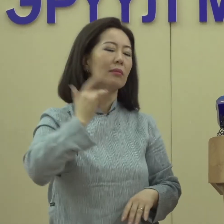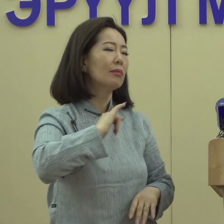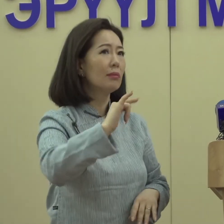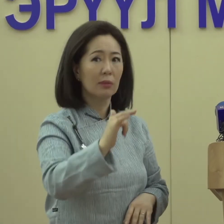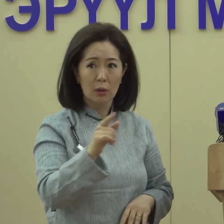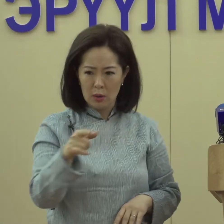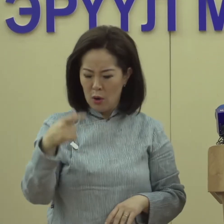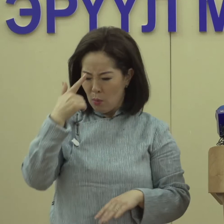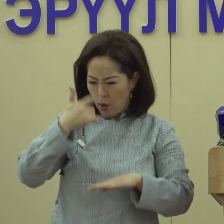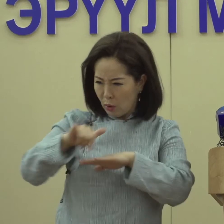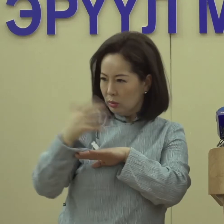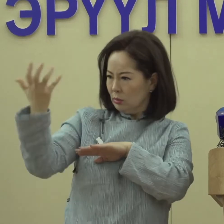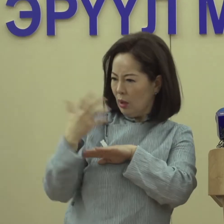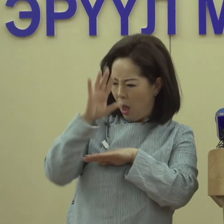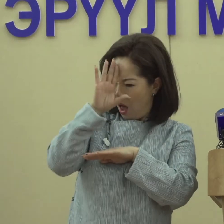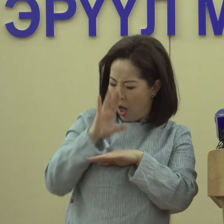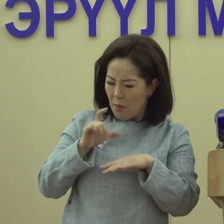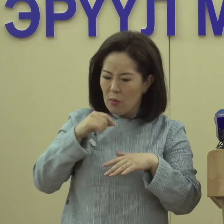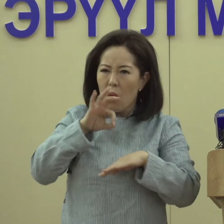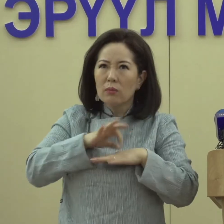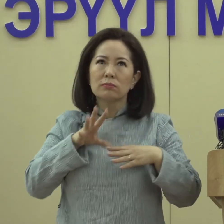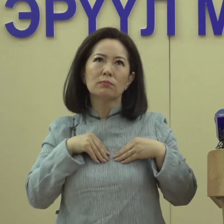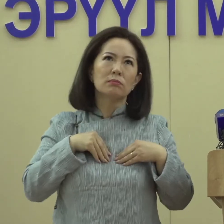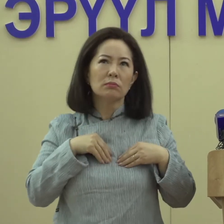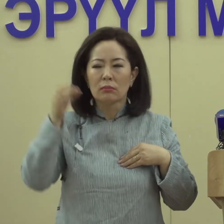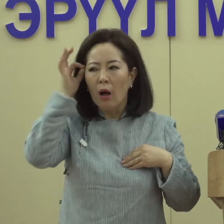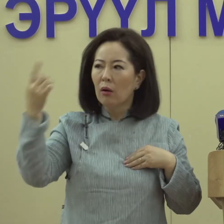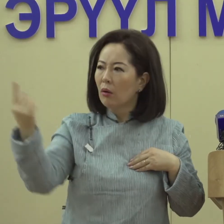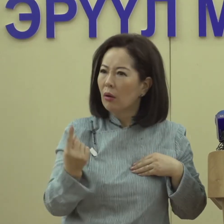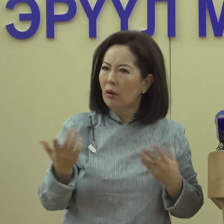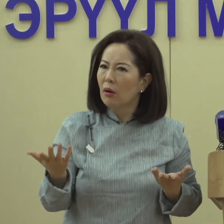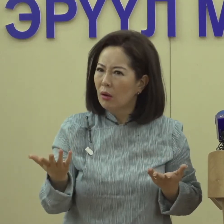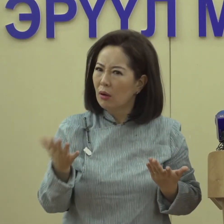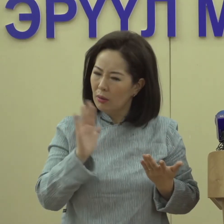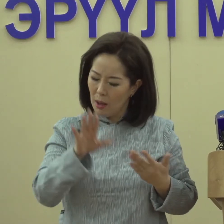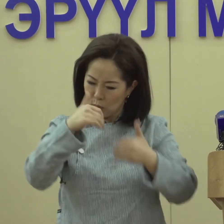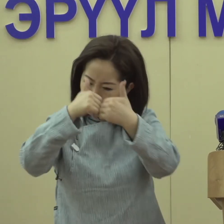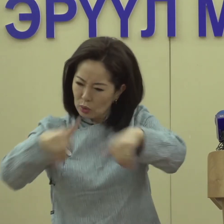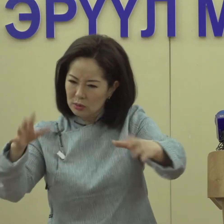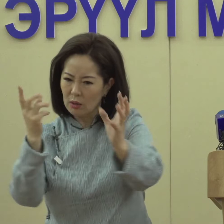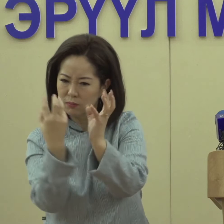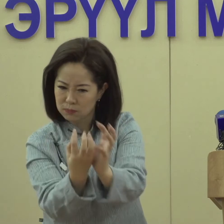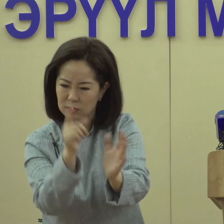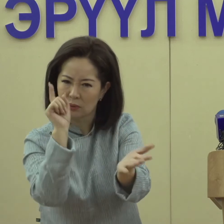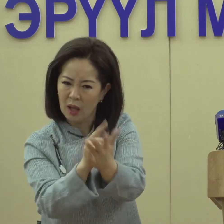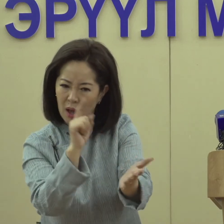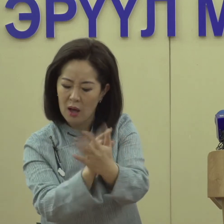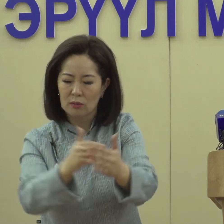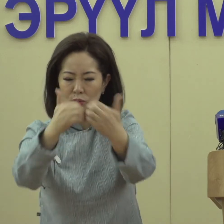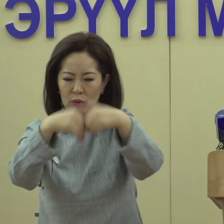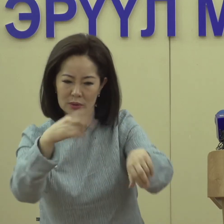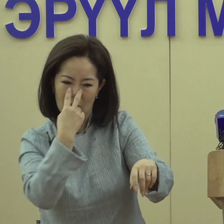эрсдэл тээж ирж байгаа хүмүүсээ. Ийм учраас бид нэр энэ хүмүүсээ тусгаарлах байранд тусгаарлах, хоёрдугаарт нь тусгаарлах байранд ажиглалтанд